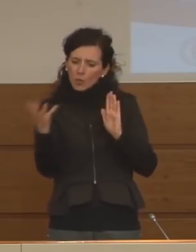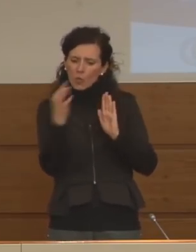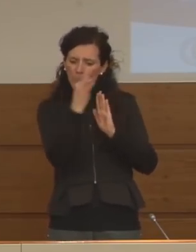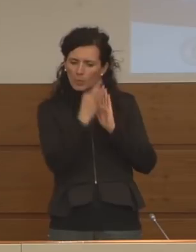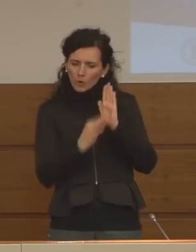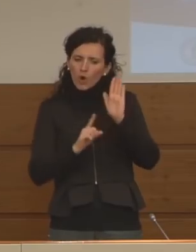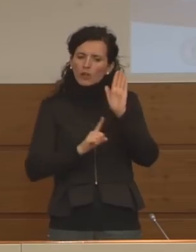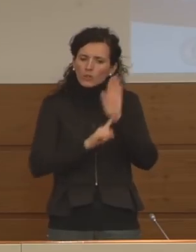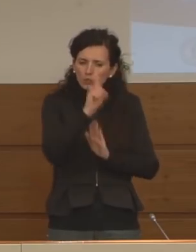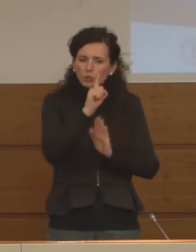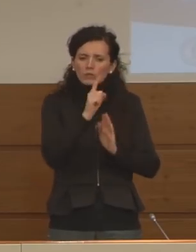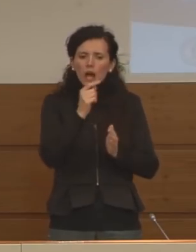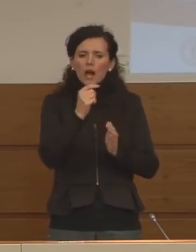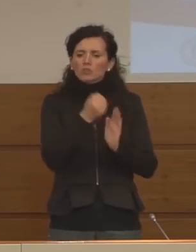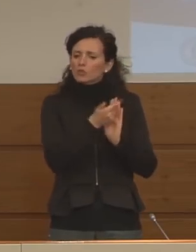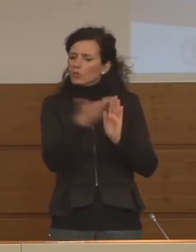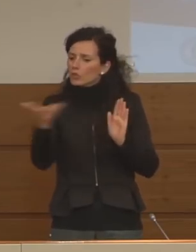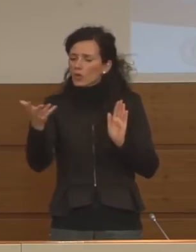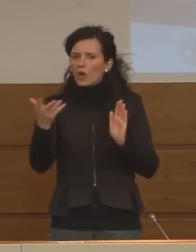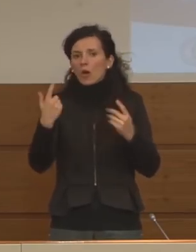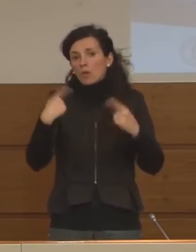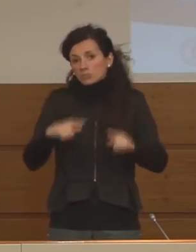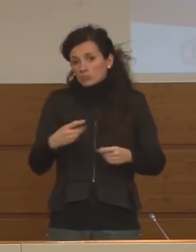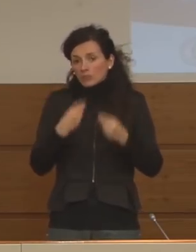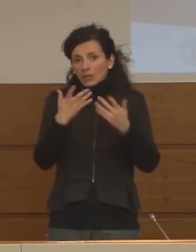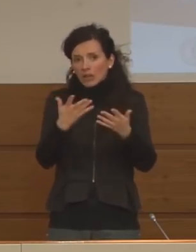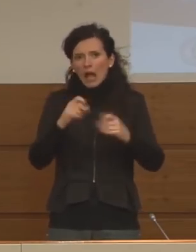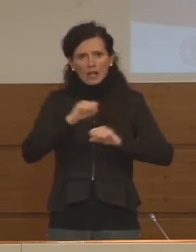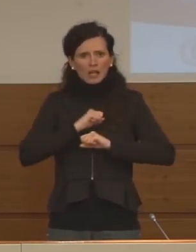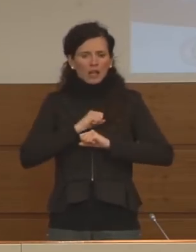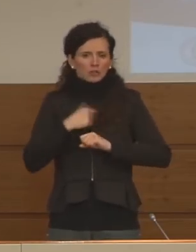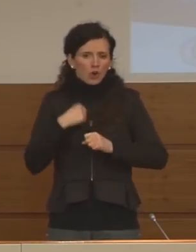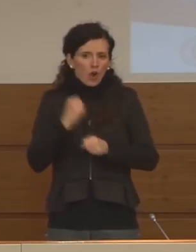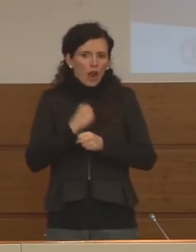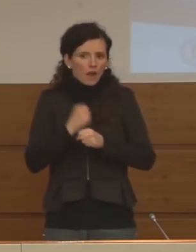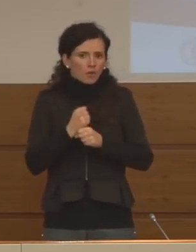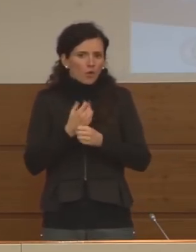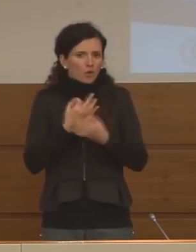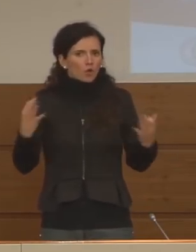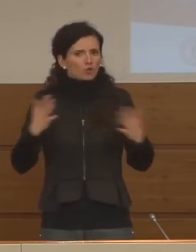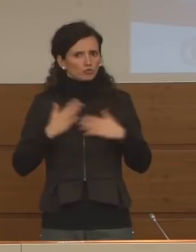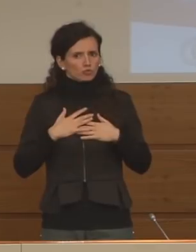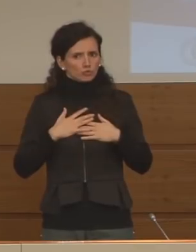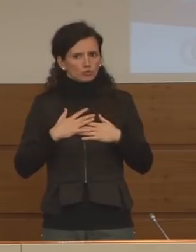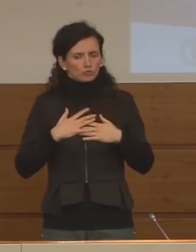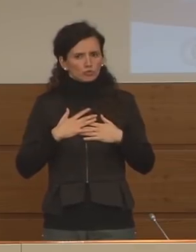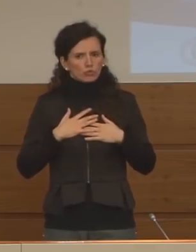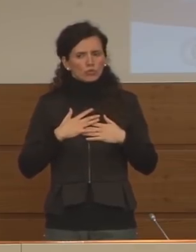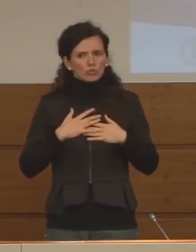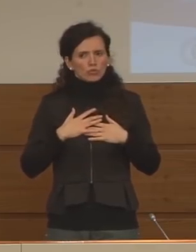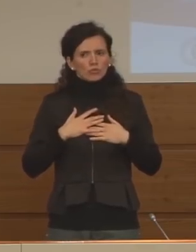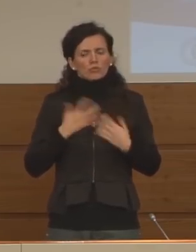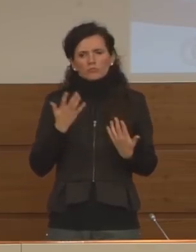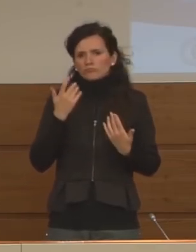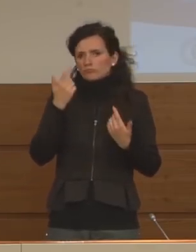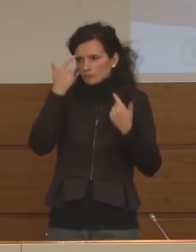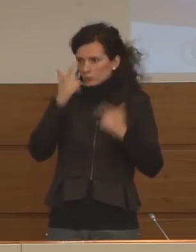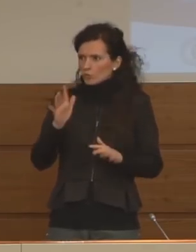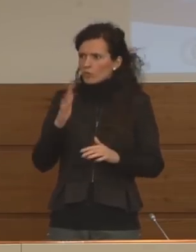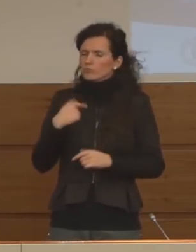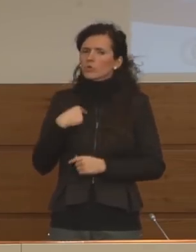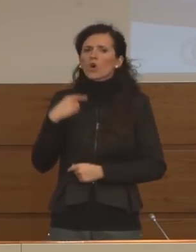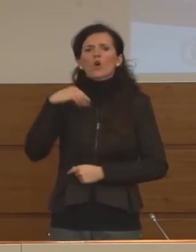modo migliore di fare il nostro lavoro consapevoli come siamo di alcune cose che debbo sottolinearle